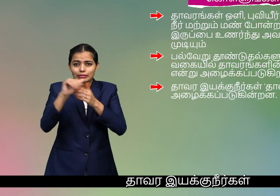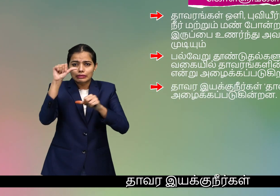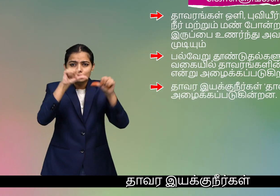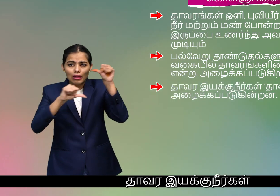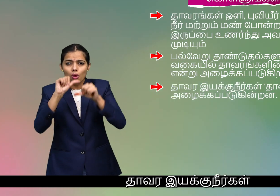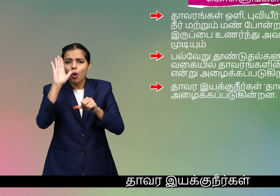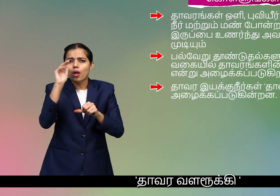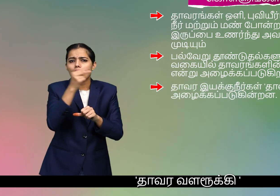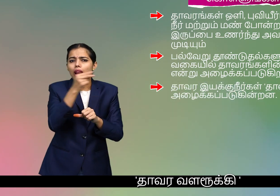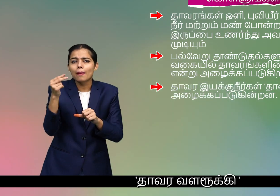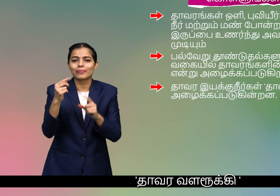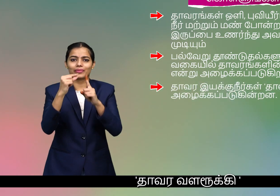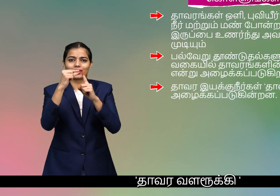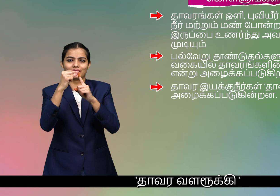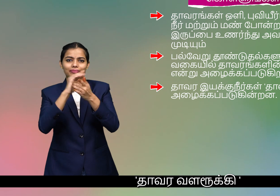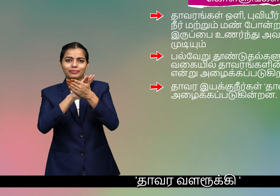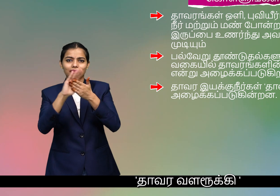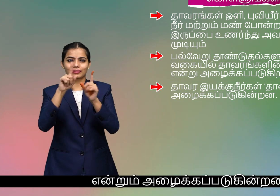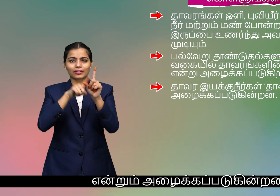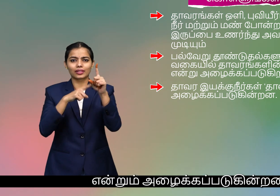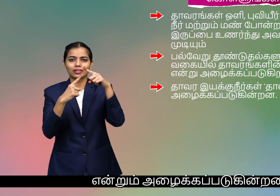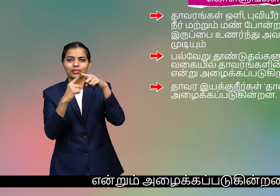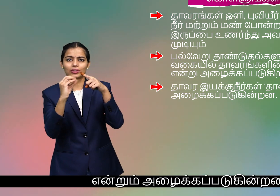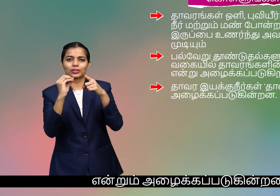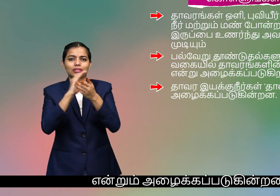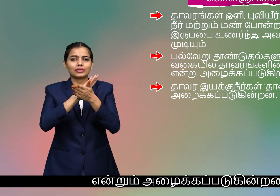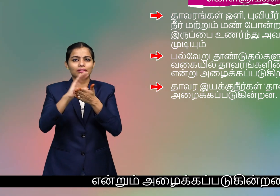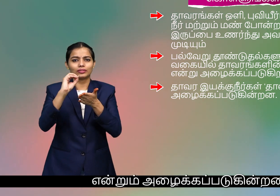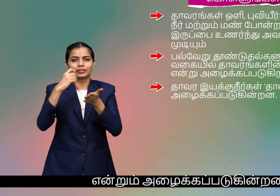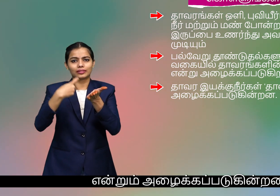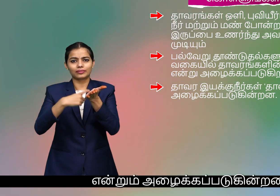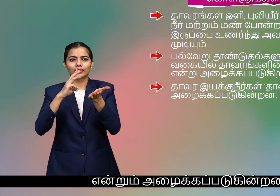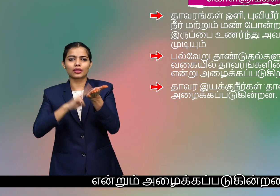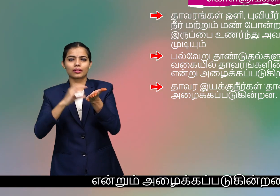தாவர இயக்குநீர்கள் தாவர வளருக்கி என்று அழைக்கப்படுகின்றன.